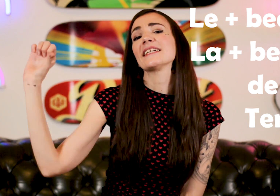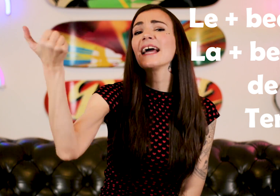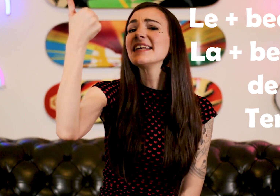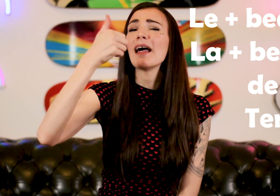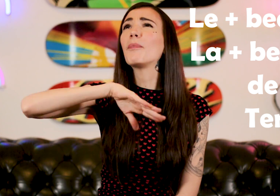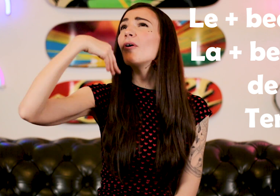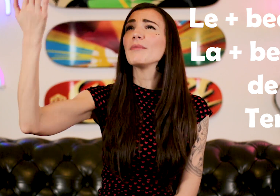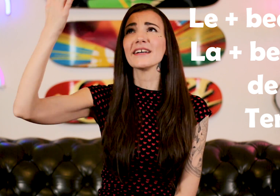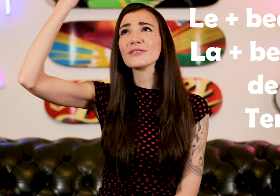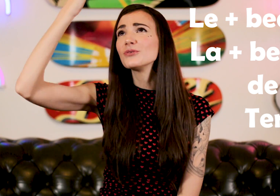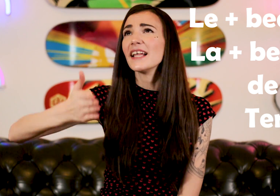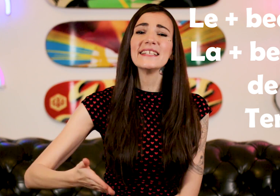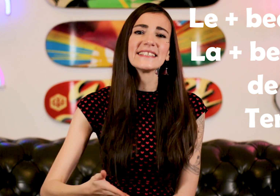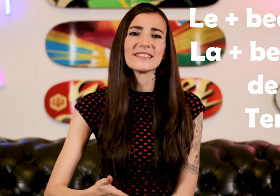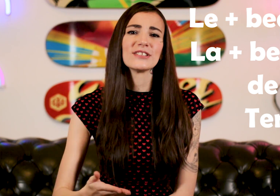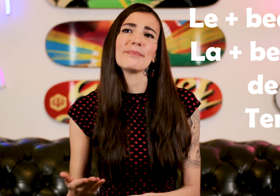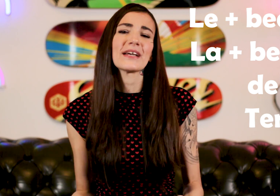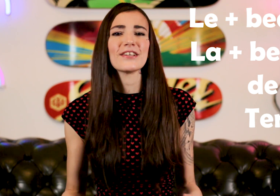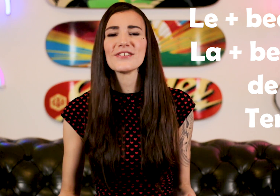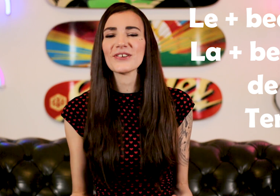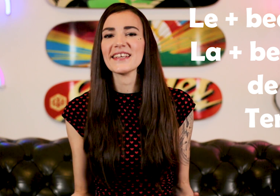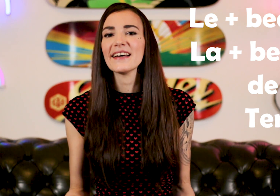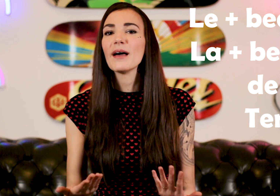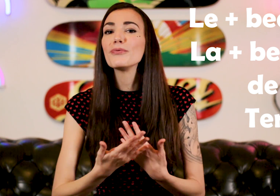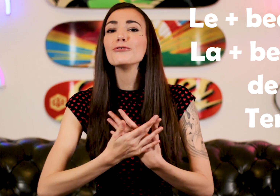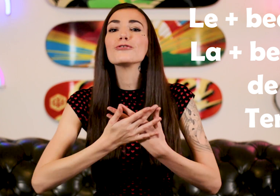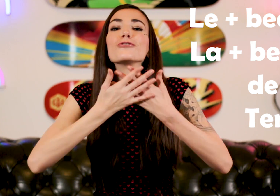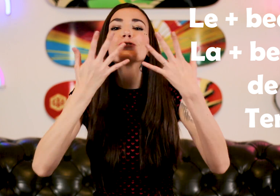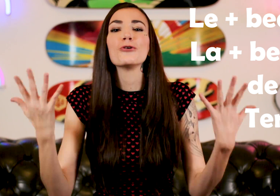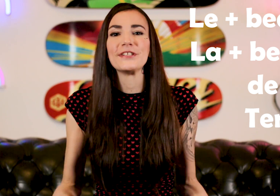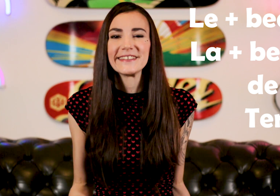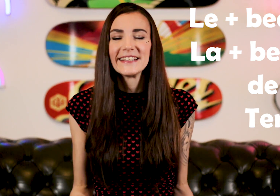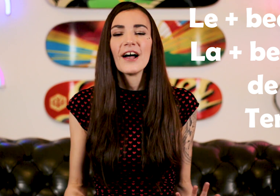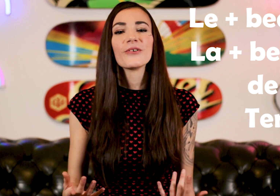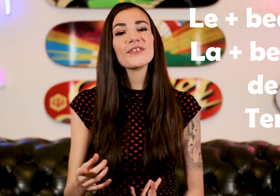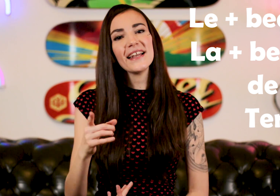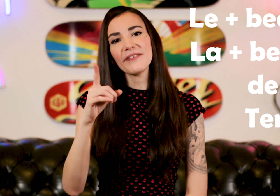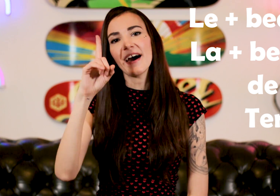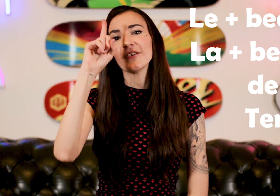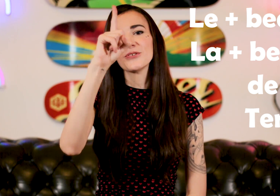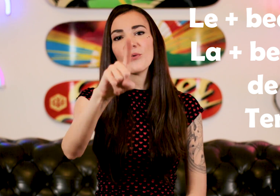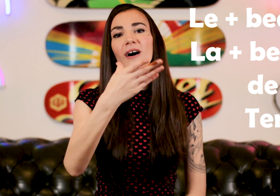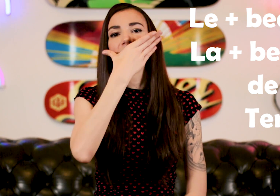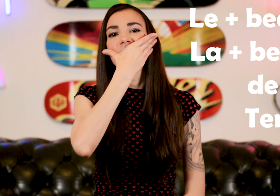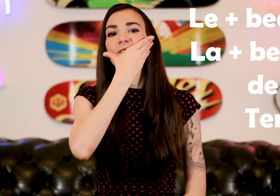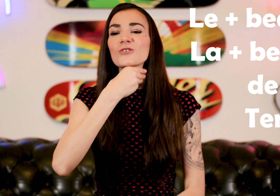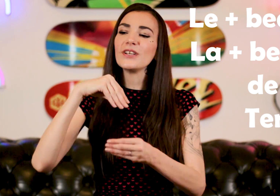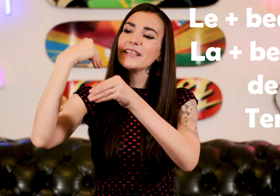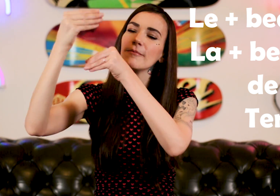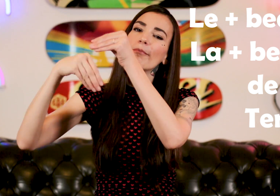qu'elle est la première dans toute la liste des personnes sur Terre la plus jolie. Donc vous allez faire toi, jolie,